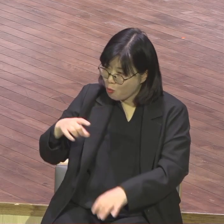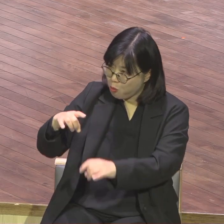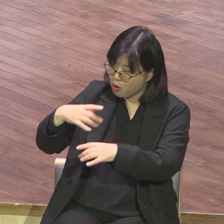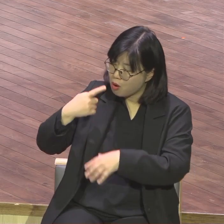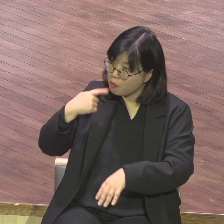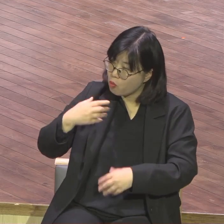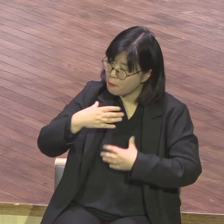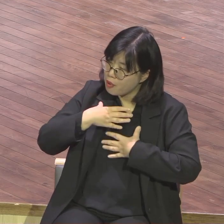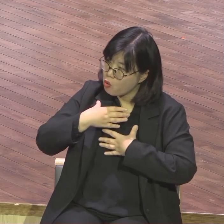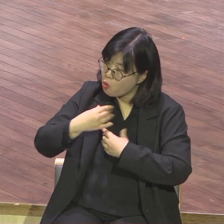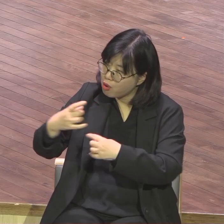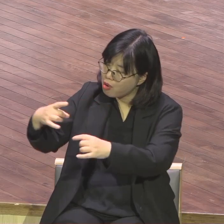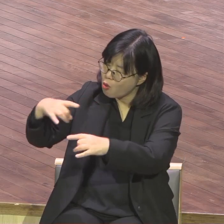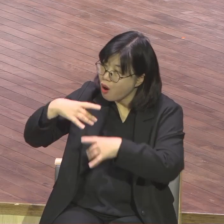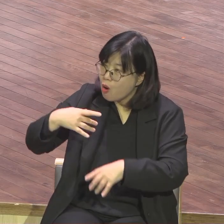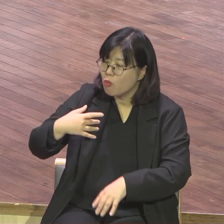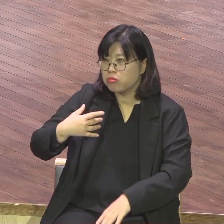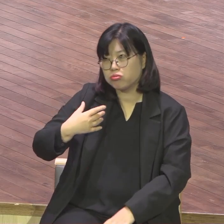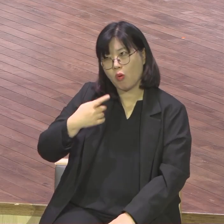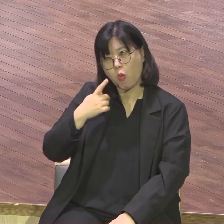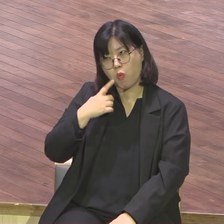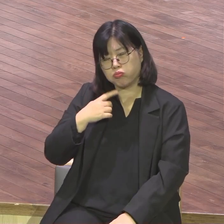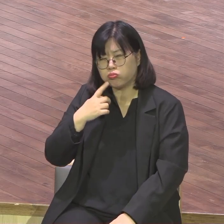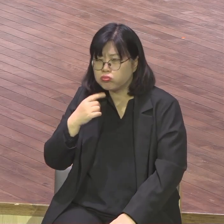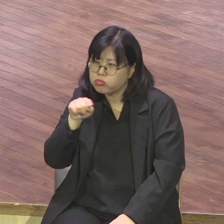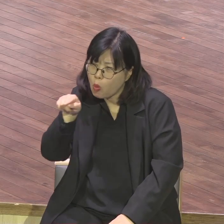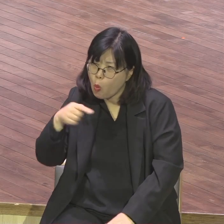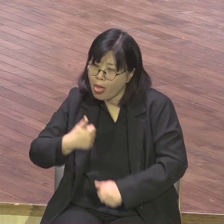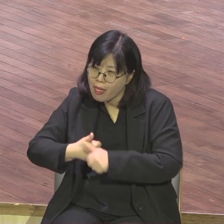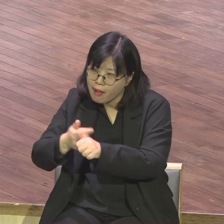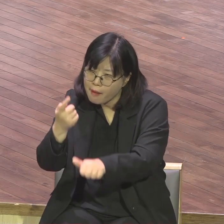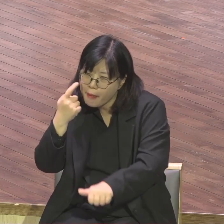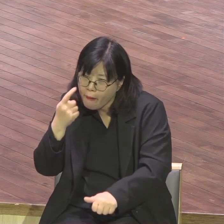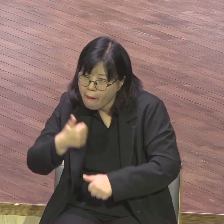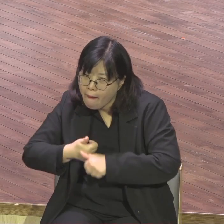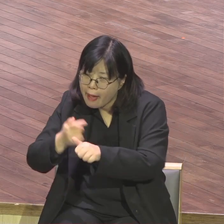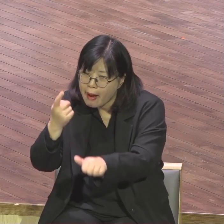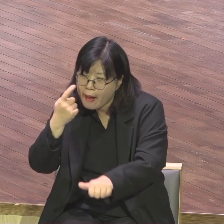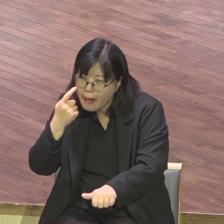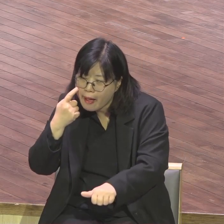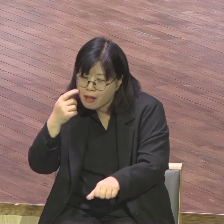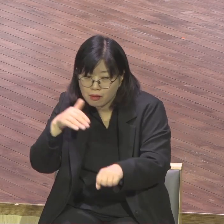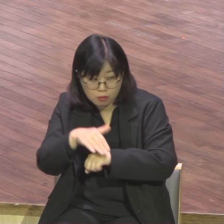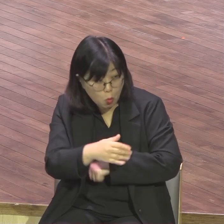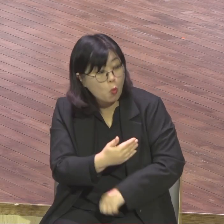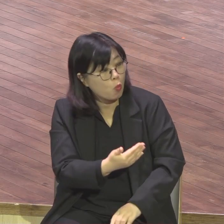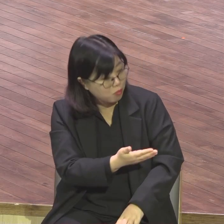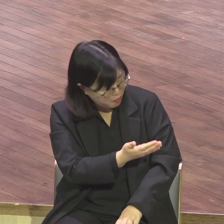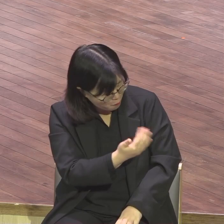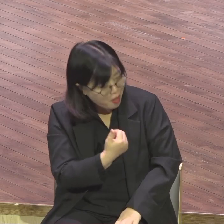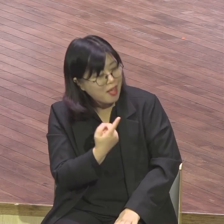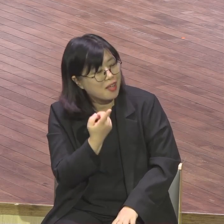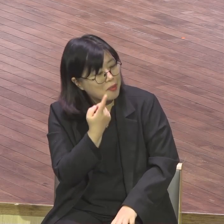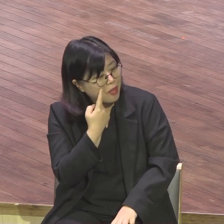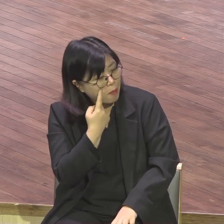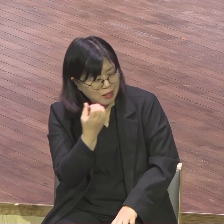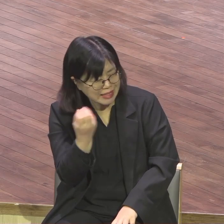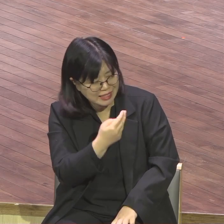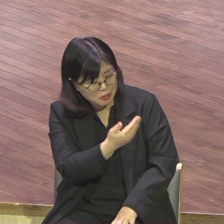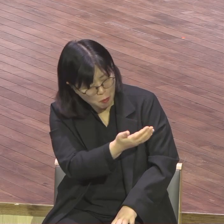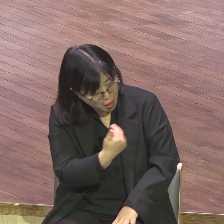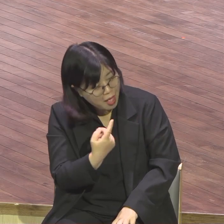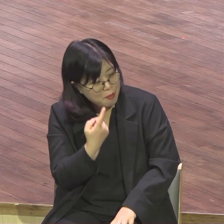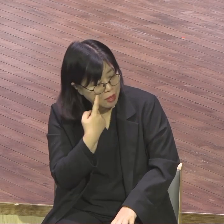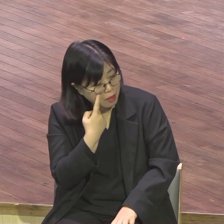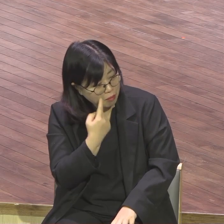저렇게 편안하지? 어떻게 저렇게 여유가 있지? 저렇게 잘 섬기지? 참 저 사람